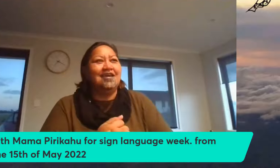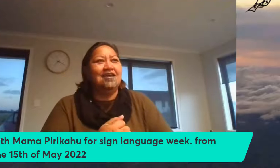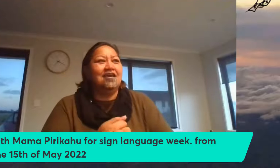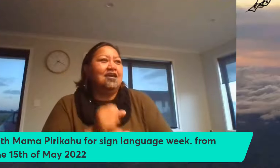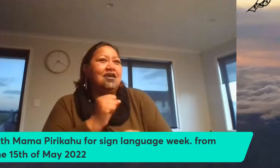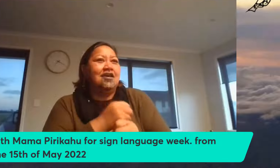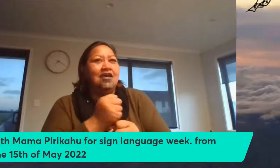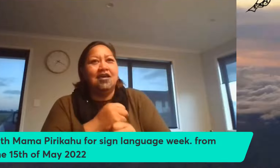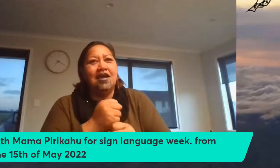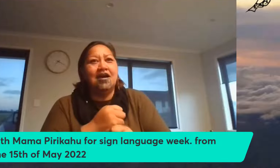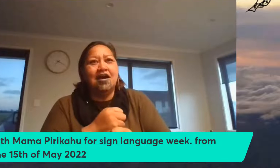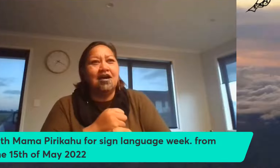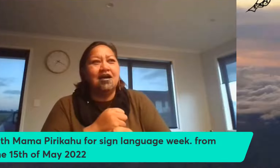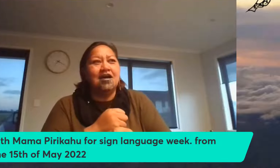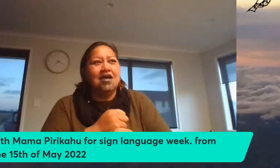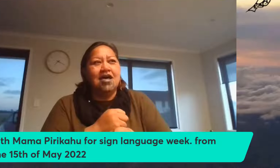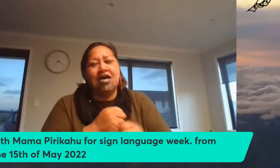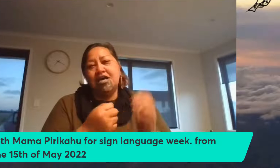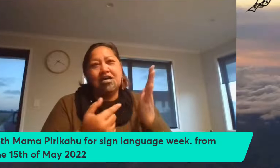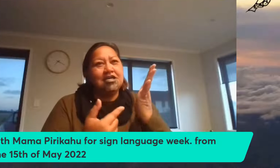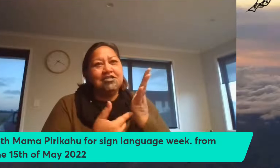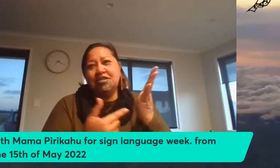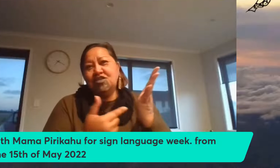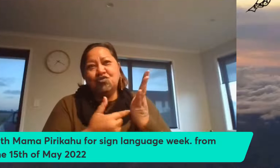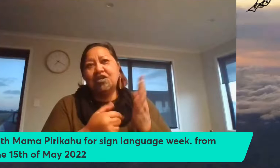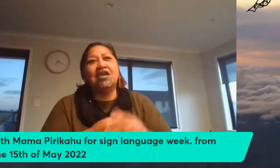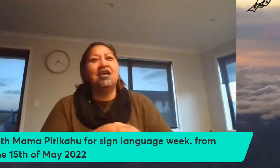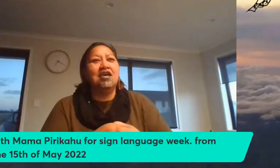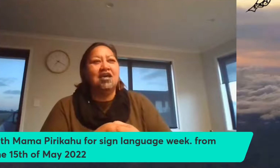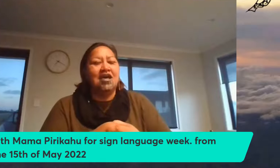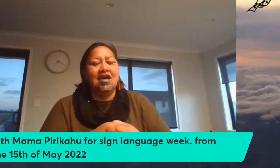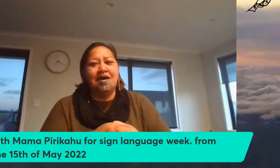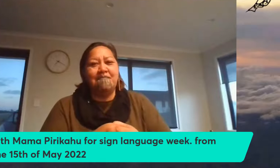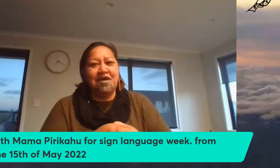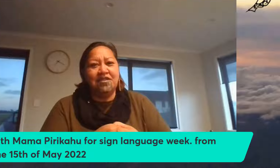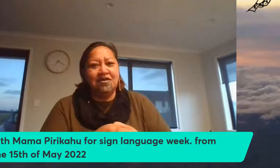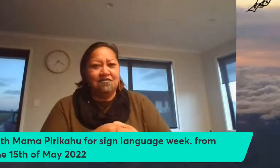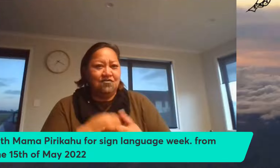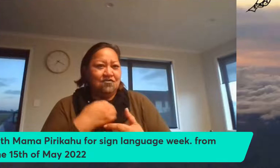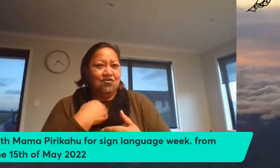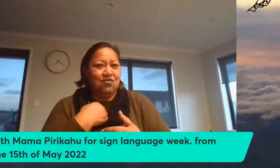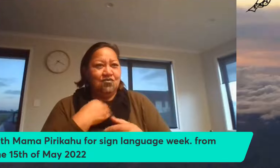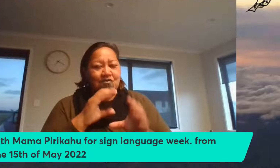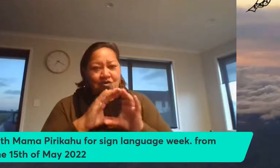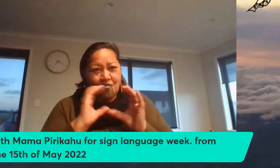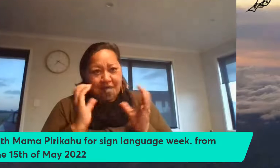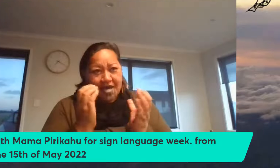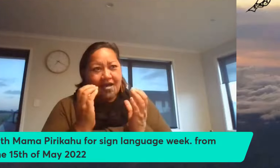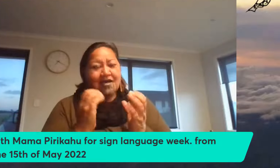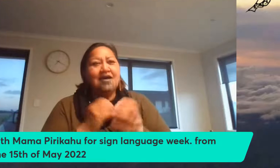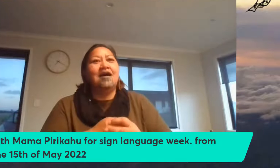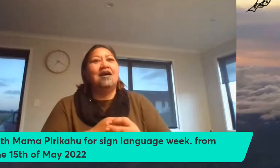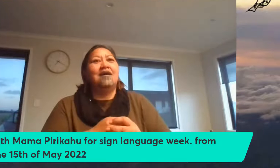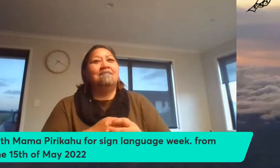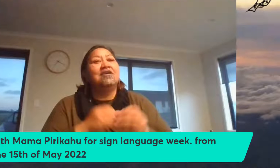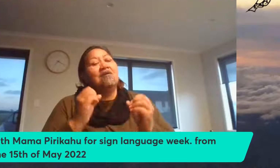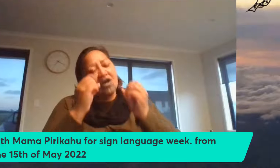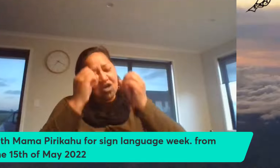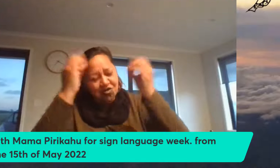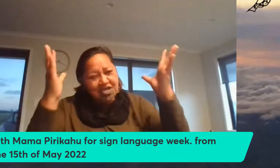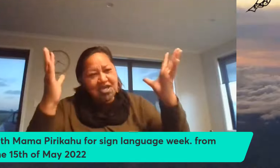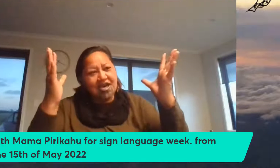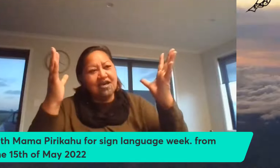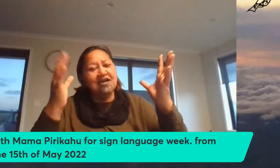inana e hanga tiki toke mātou tōku akumanga